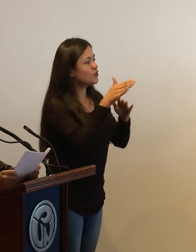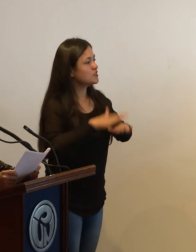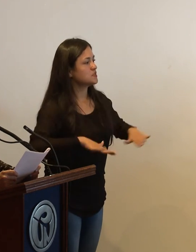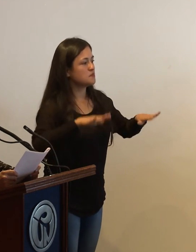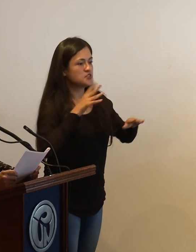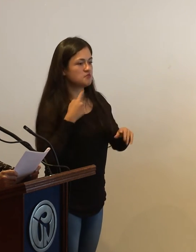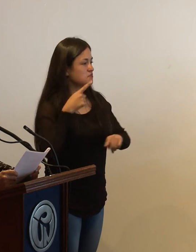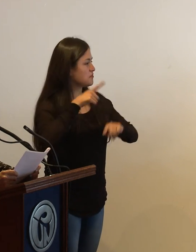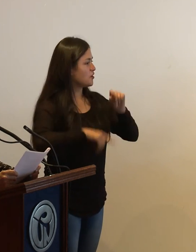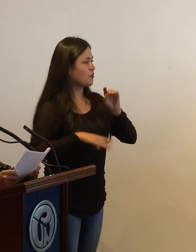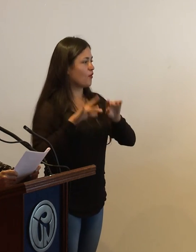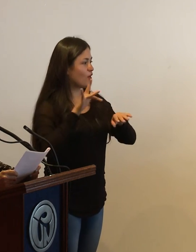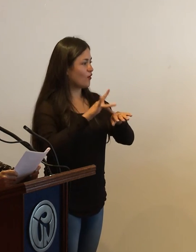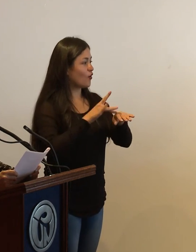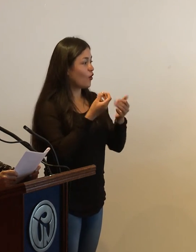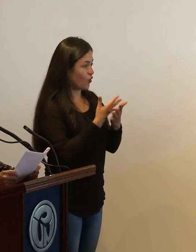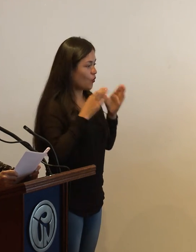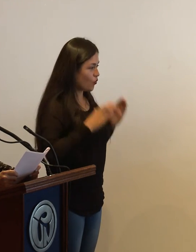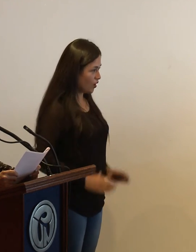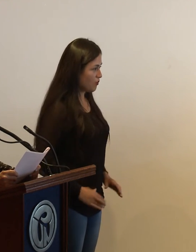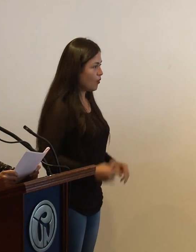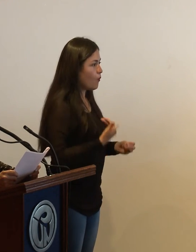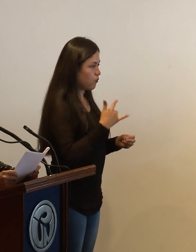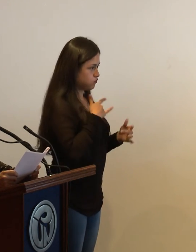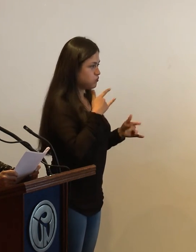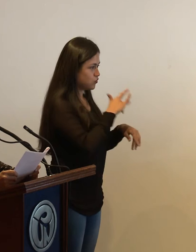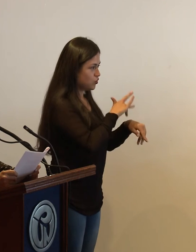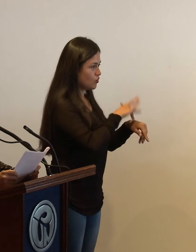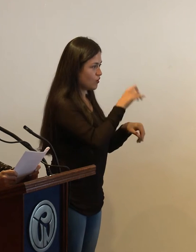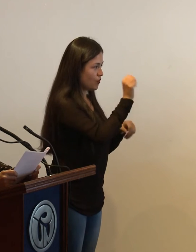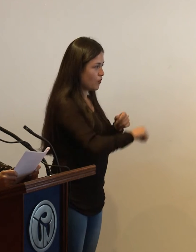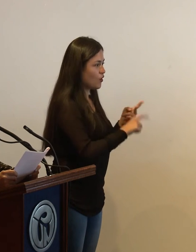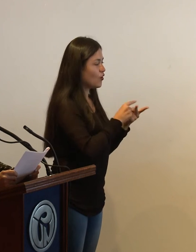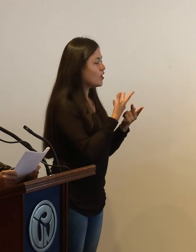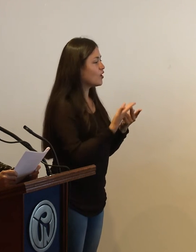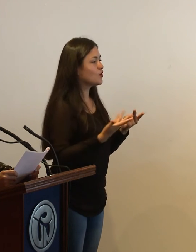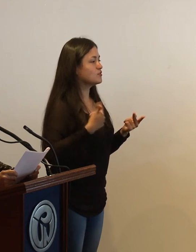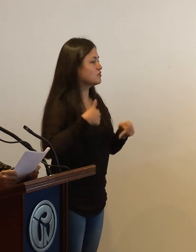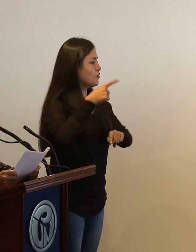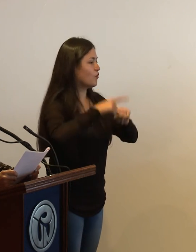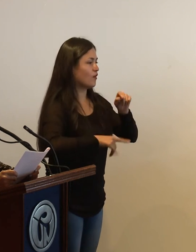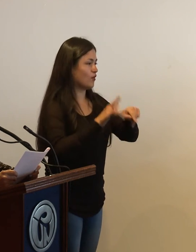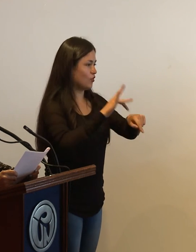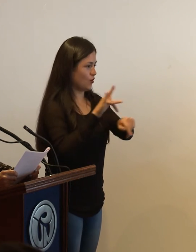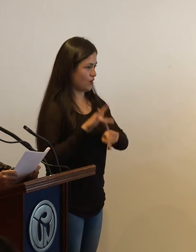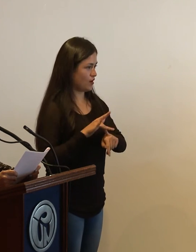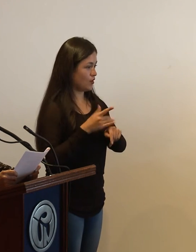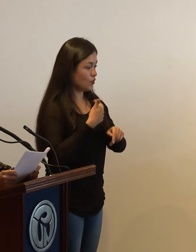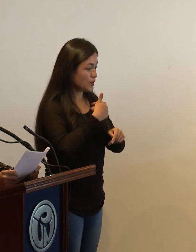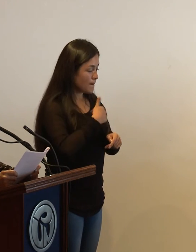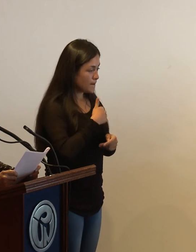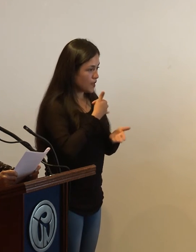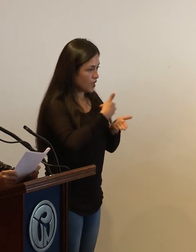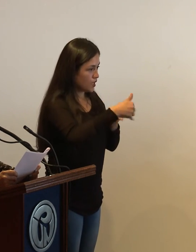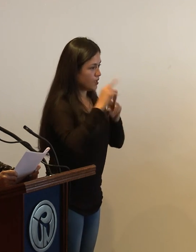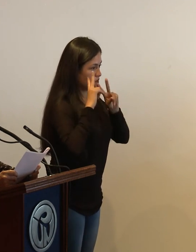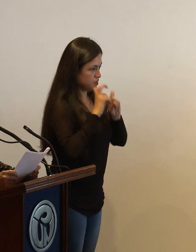intangibles. Por ello, desde la línea de memoria-corporalidad, aunada a las prácticas del cuidado y el